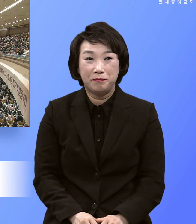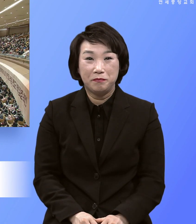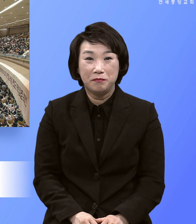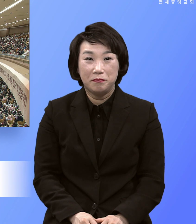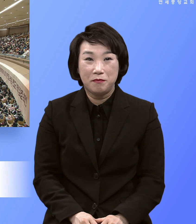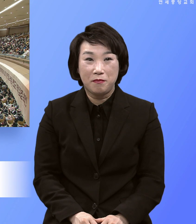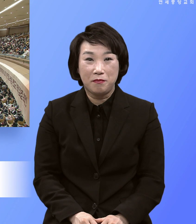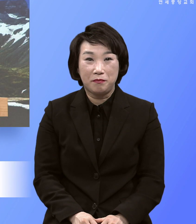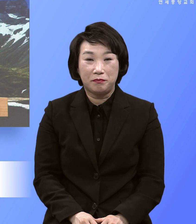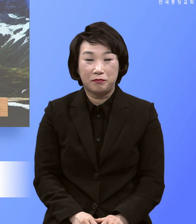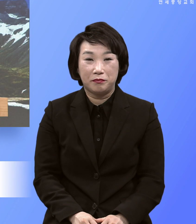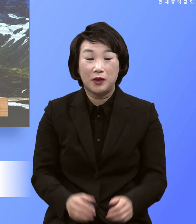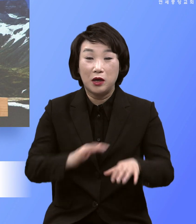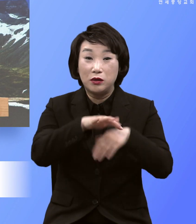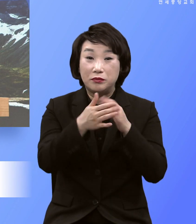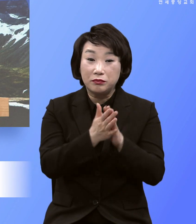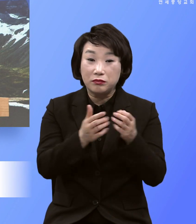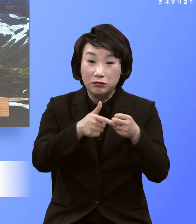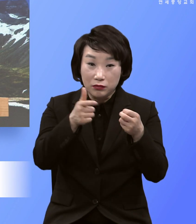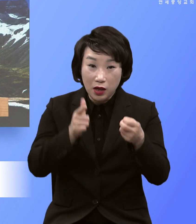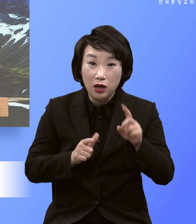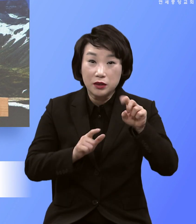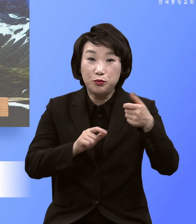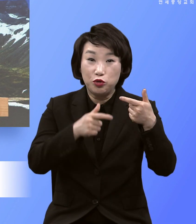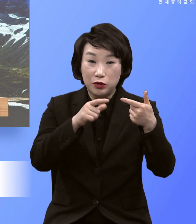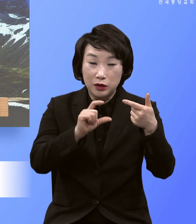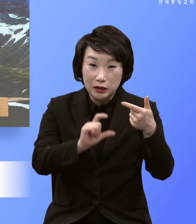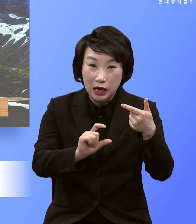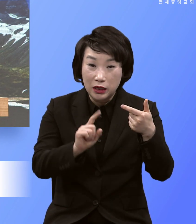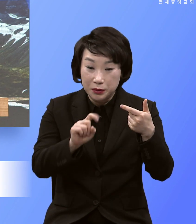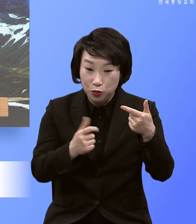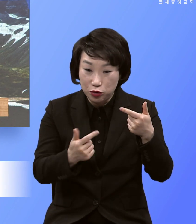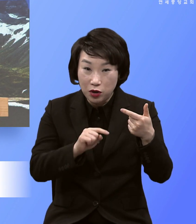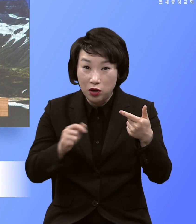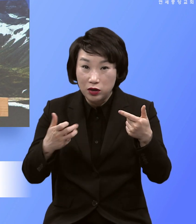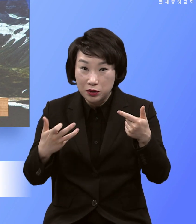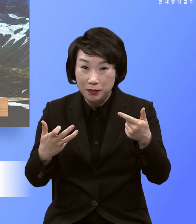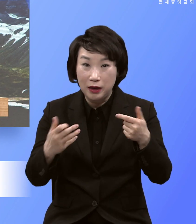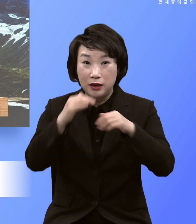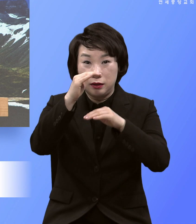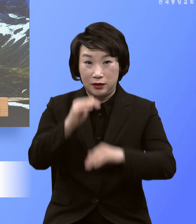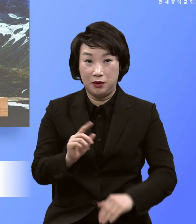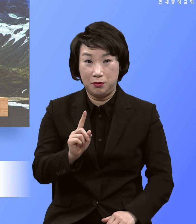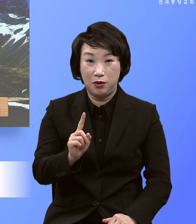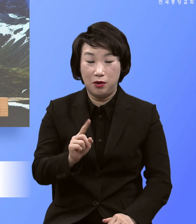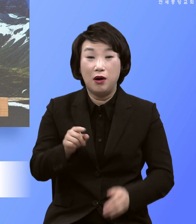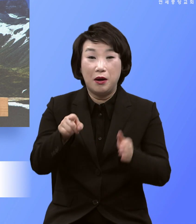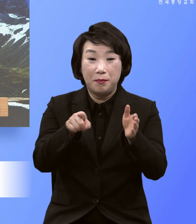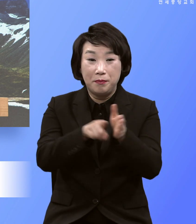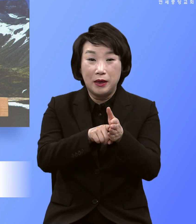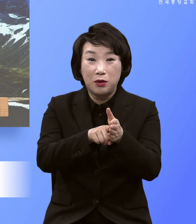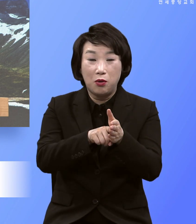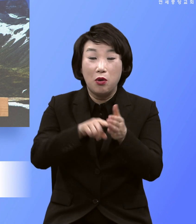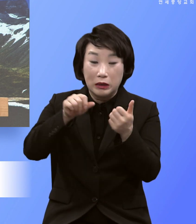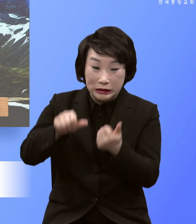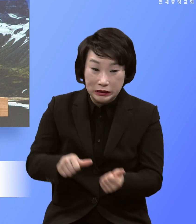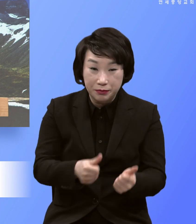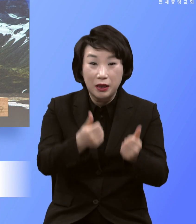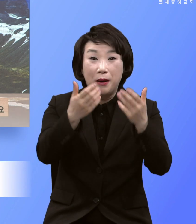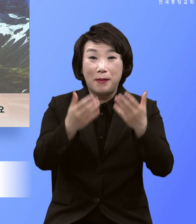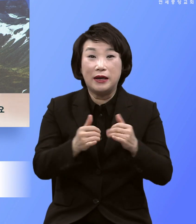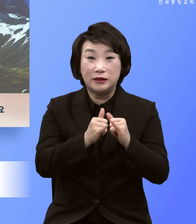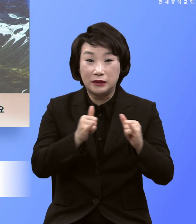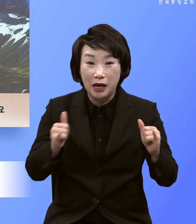네. 마가복음 16장 16절로 18절에 믿고